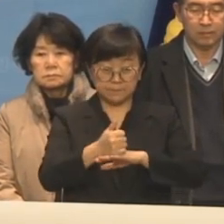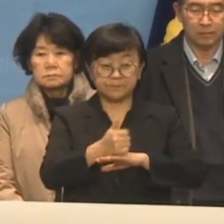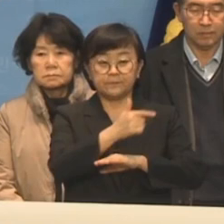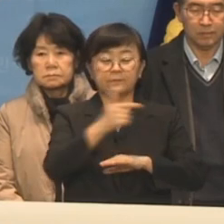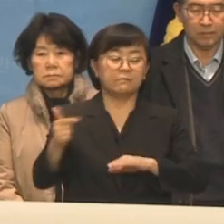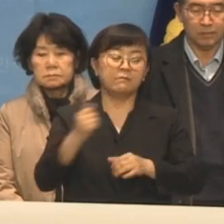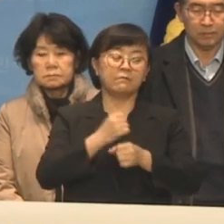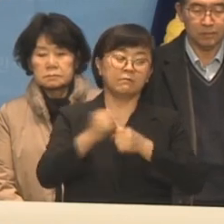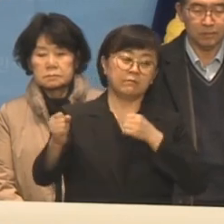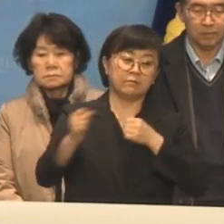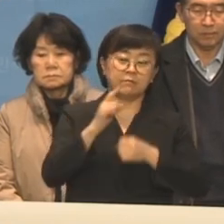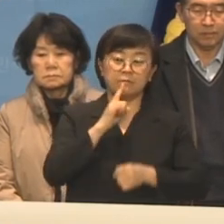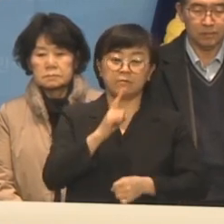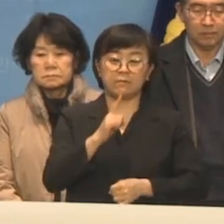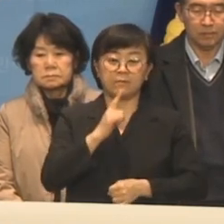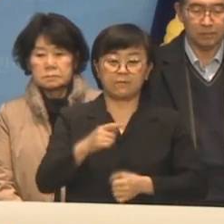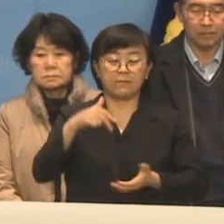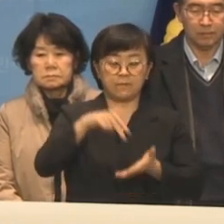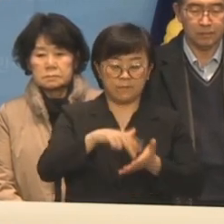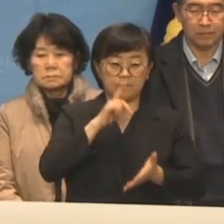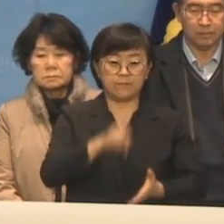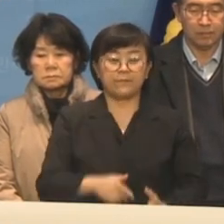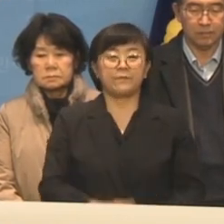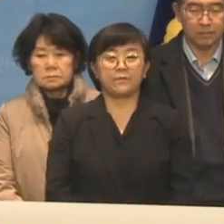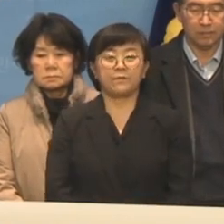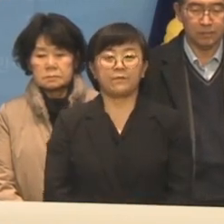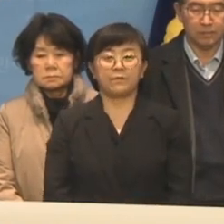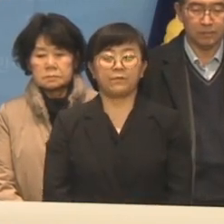너무나 황당하다 이렇게 이제 저희들은 보고 있습니다.